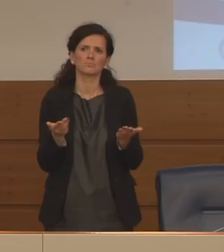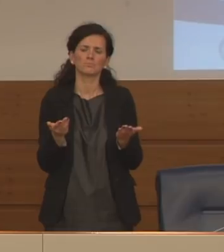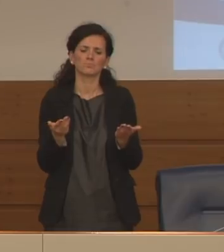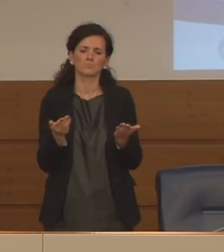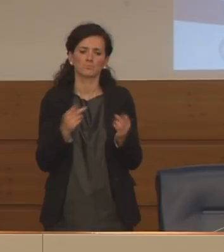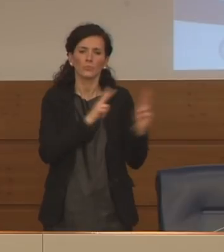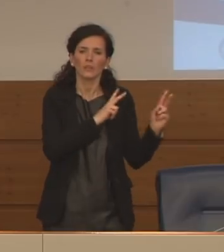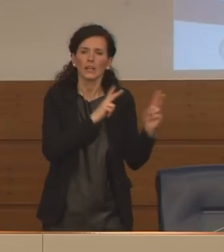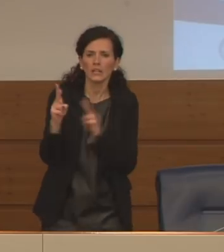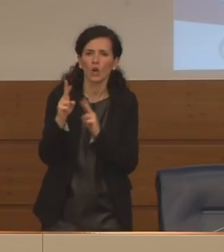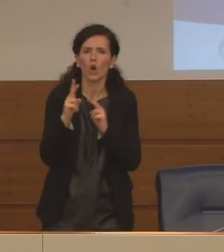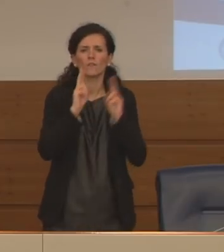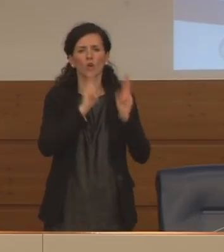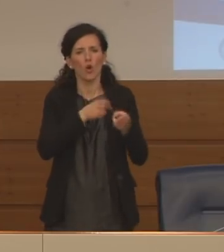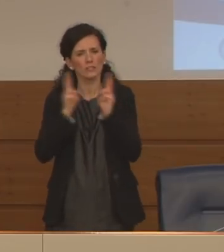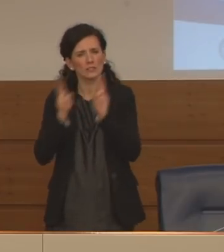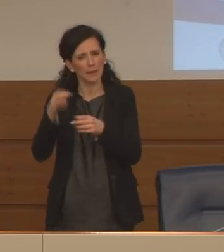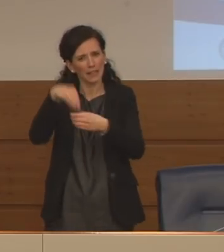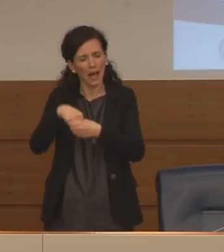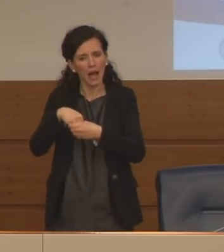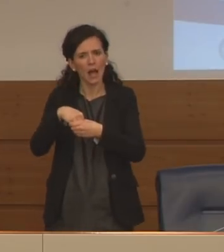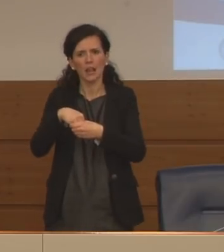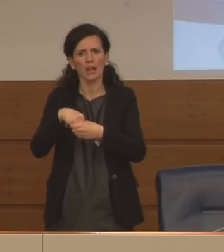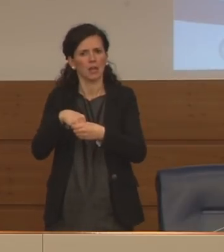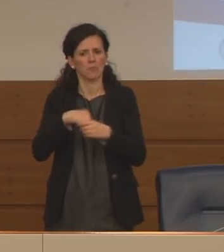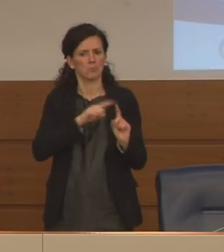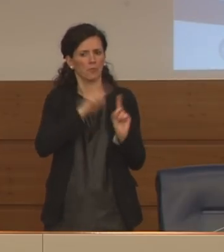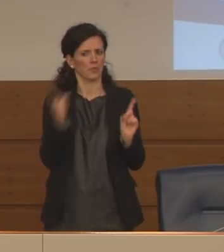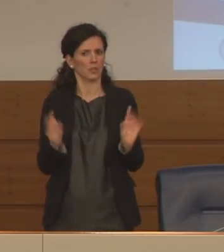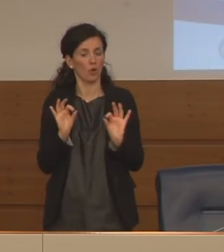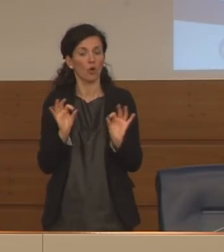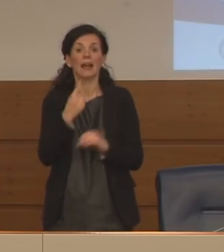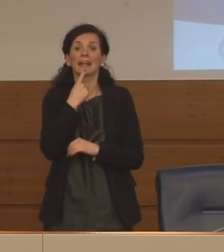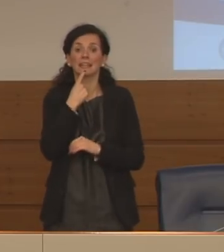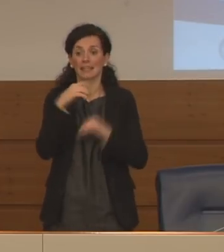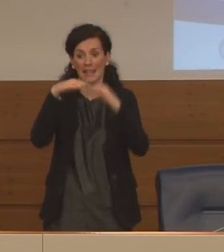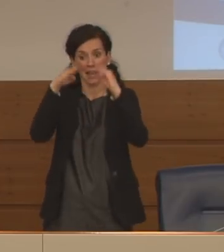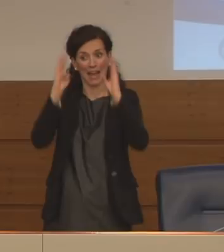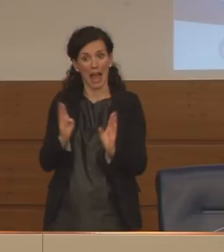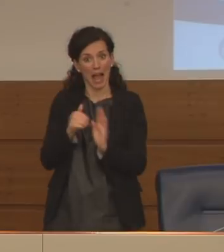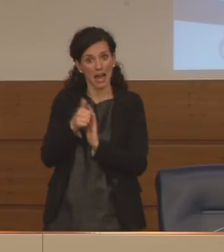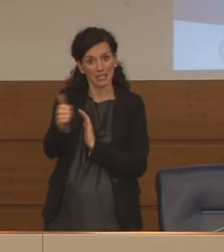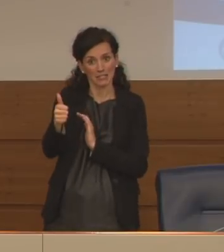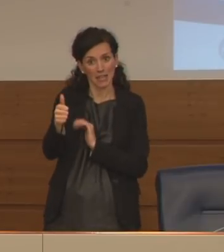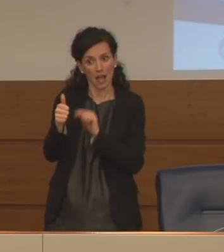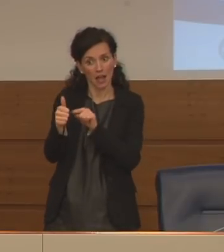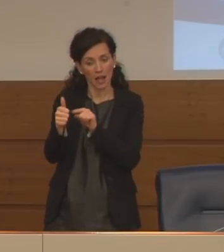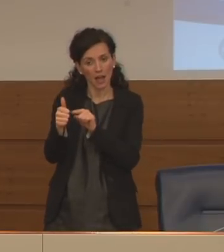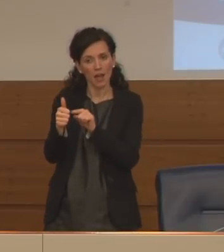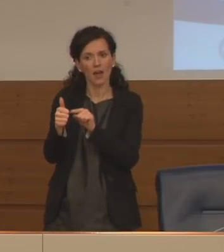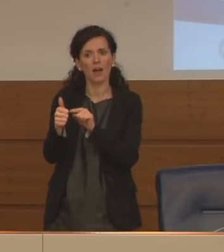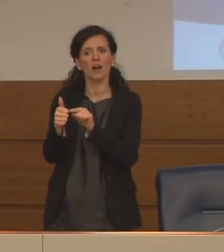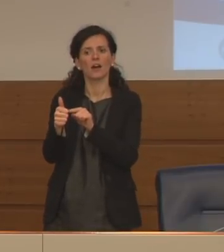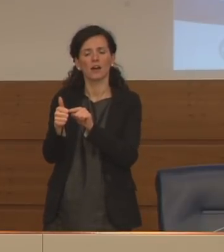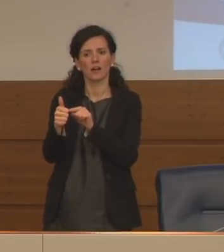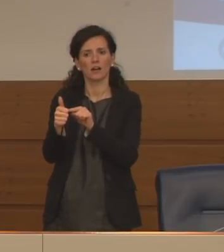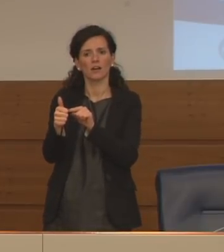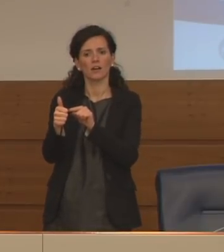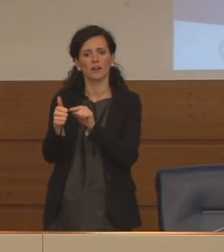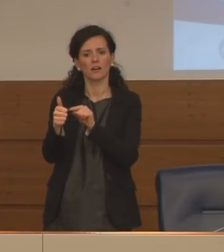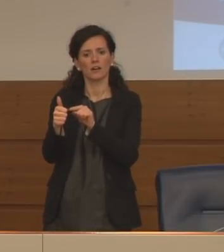ricoveri negli ospedali nel senso che chi sta a casa e chi attualmente a